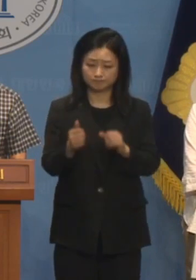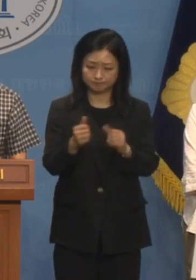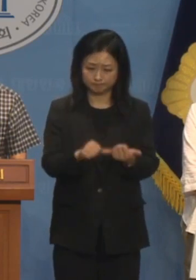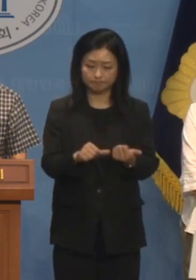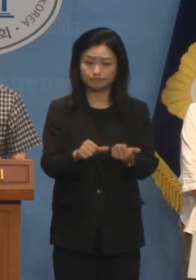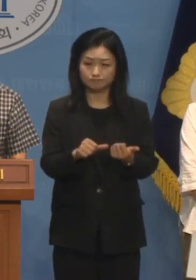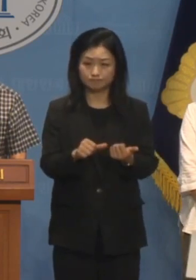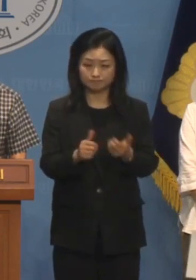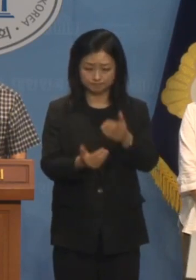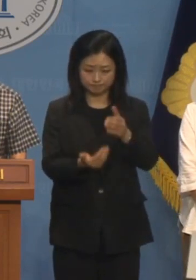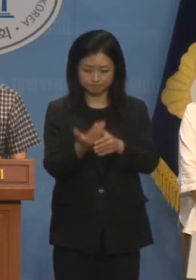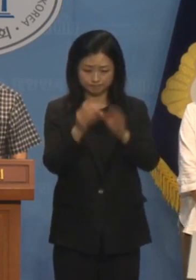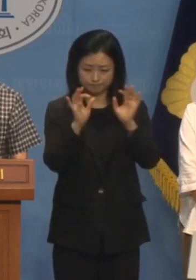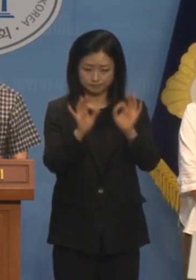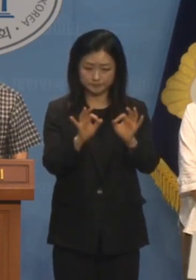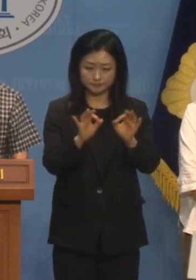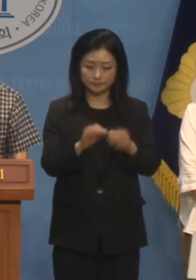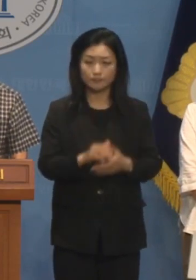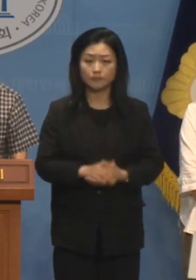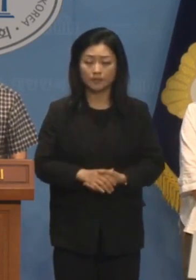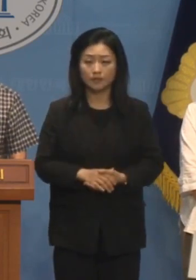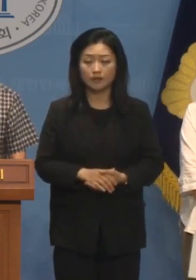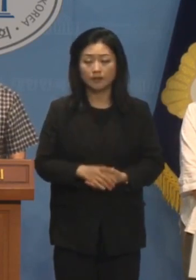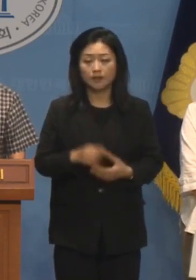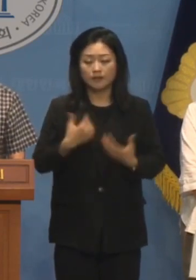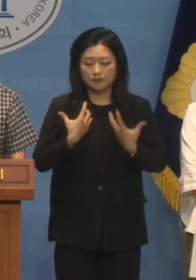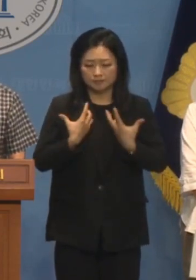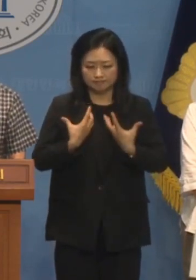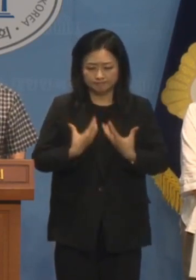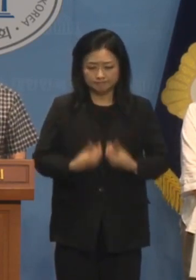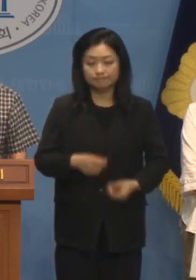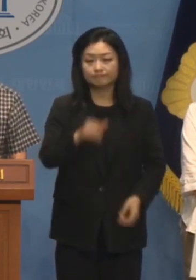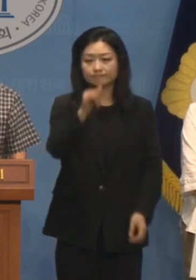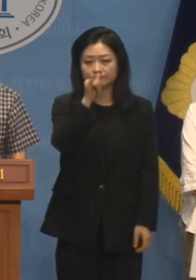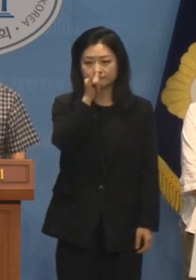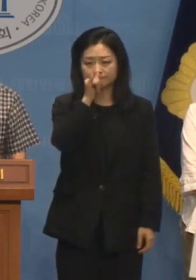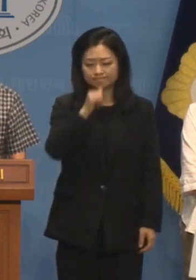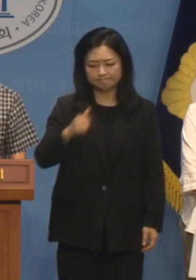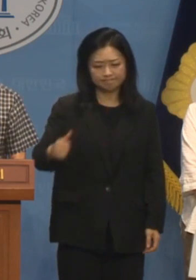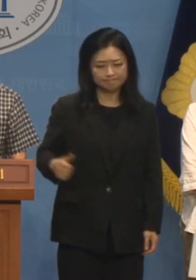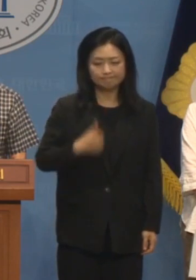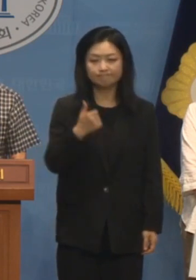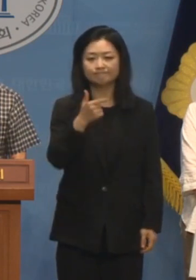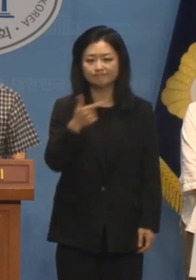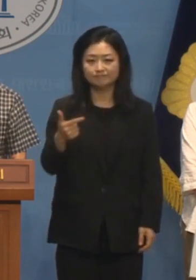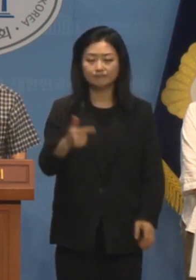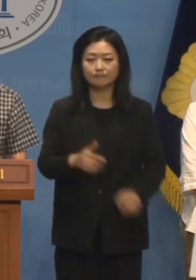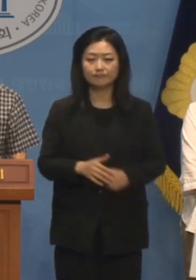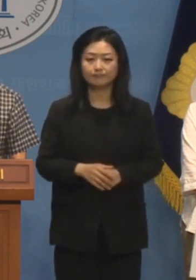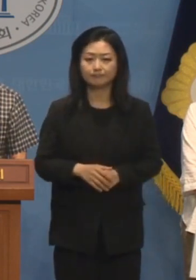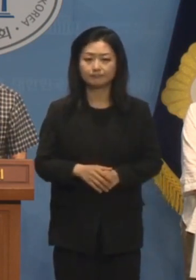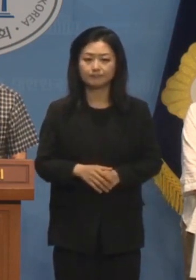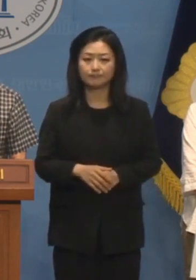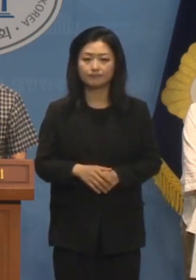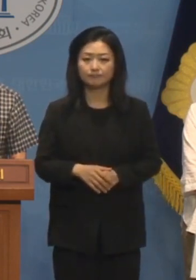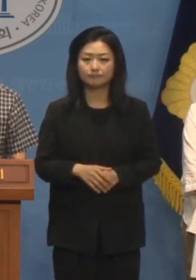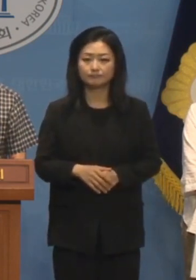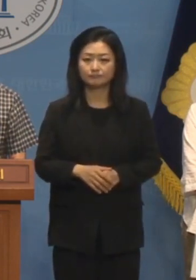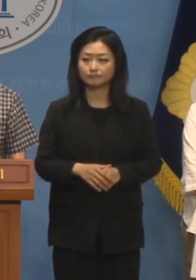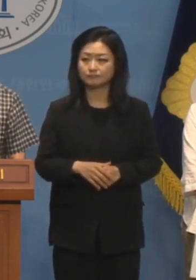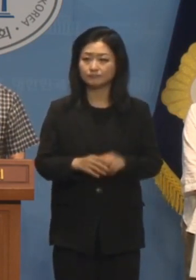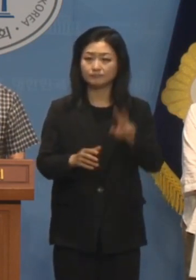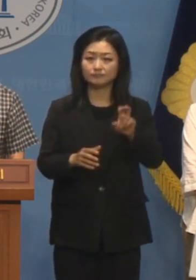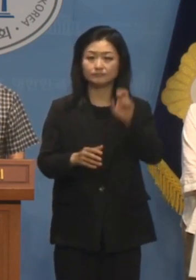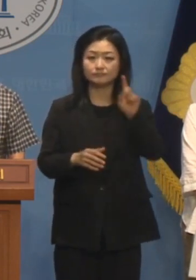사망했다는 그런 보도를 보면서 저는 암담하고 분노할 수밖에 없습니다. 어떻게